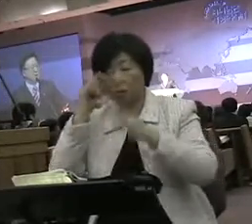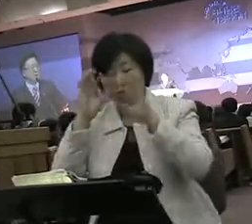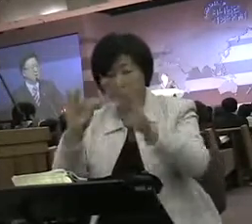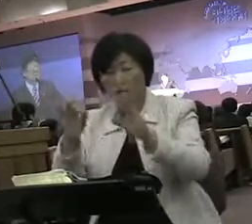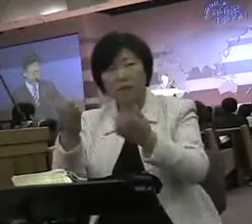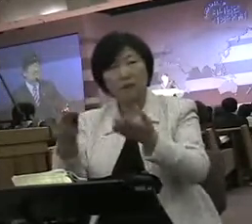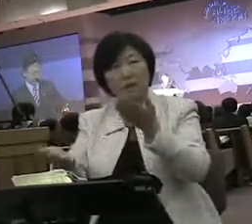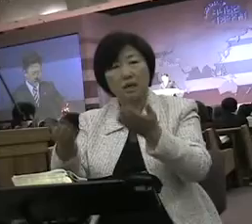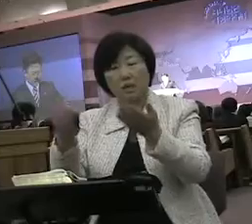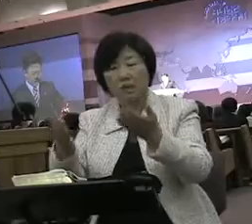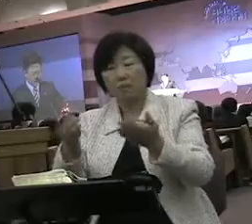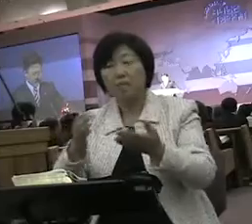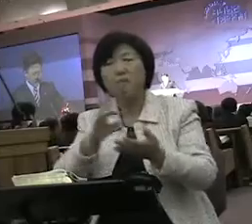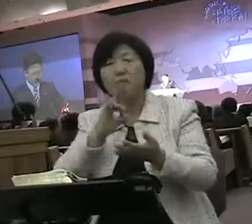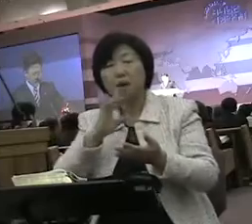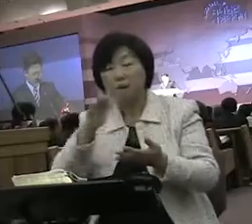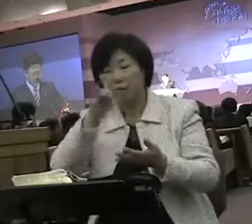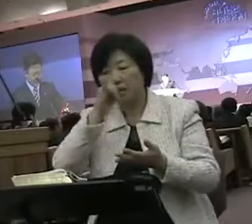차이만 있는 것입니다.